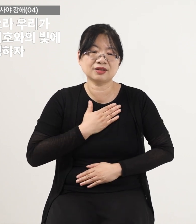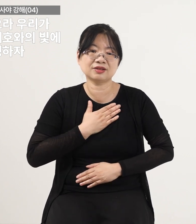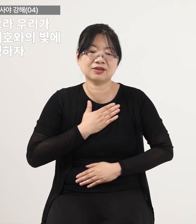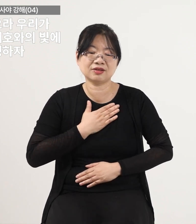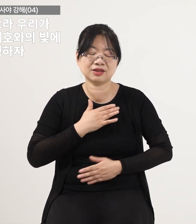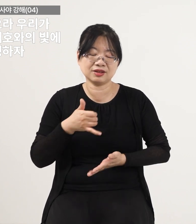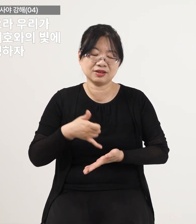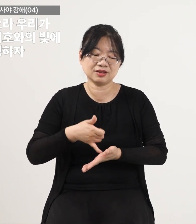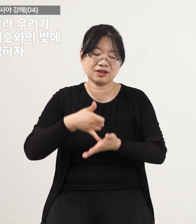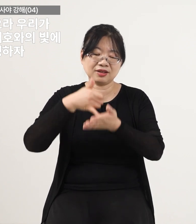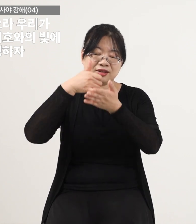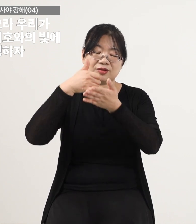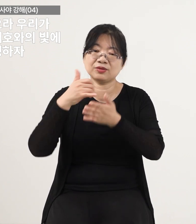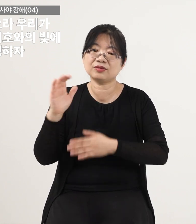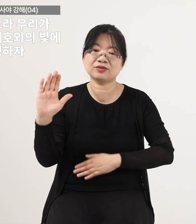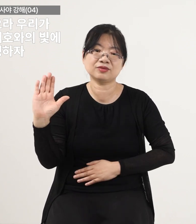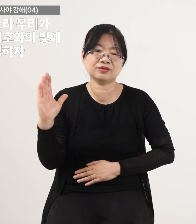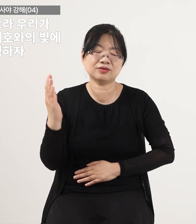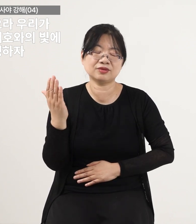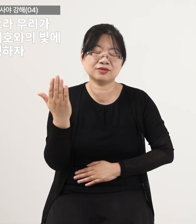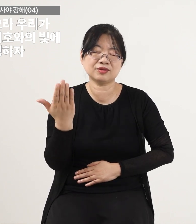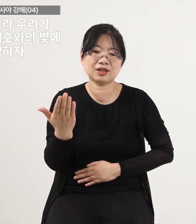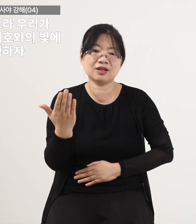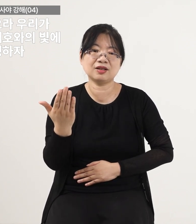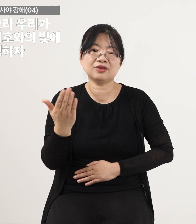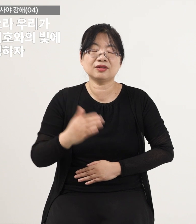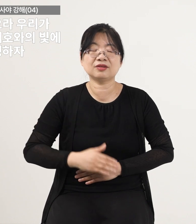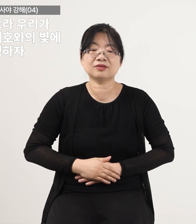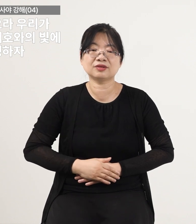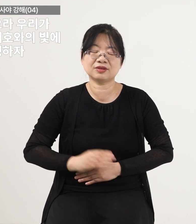나의 인격이 되고